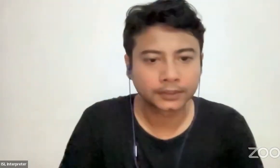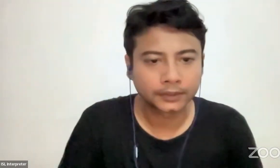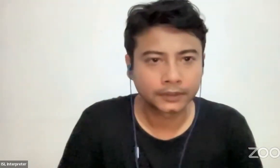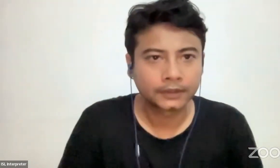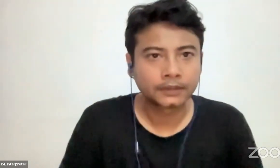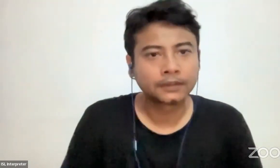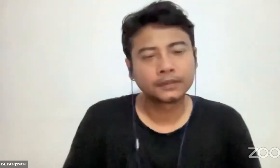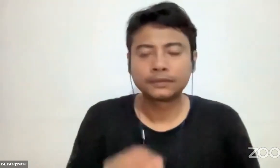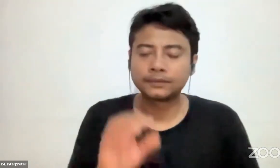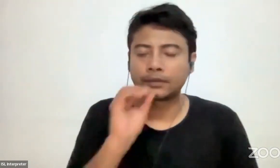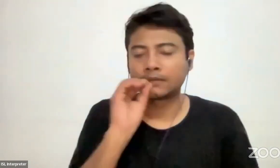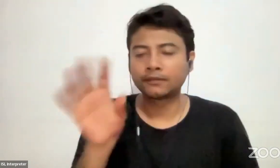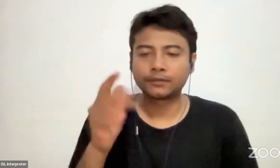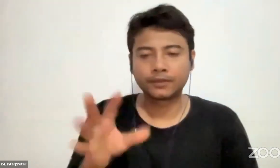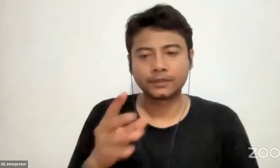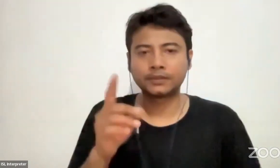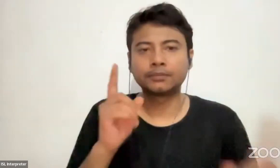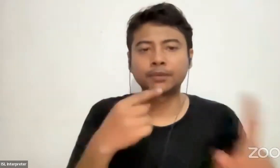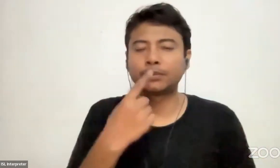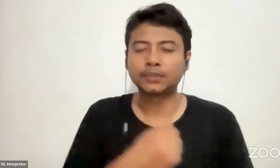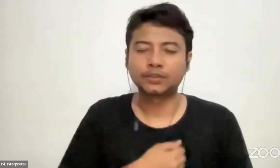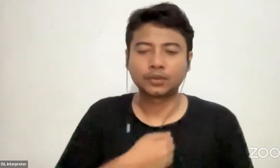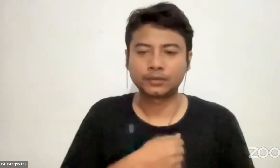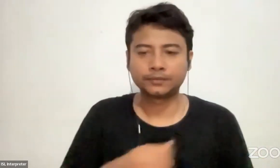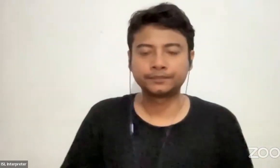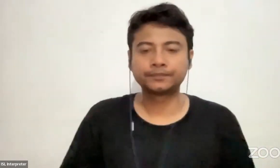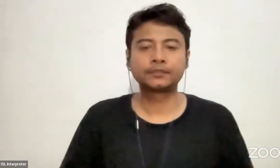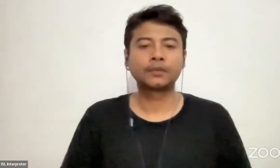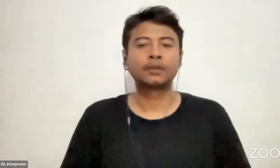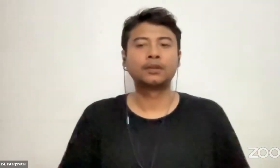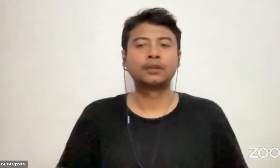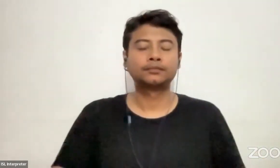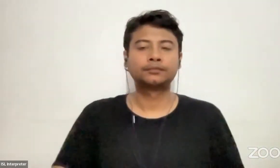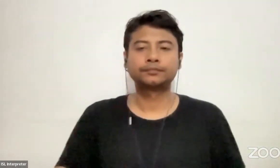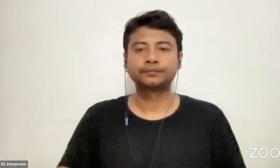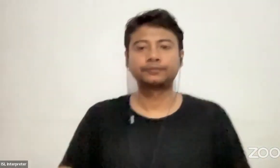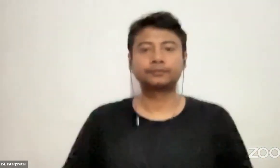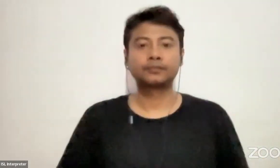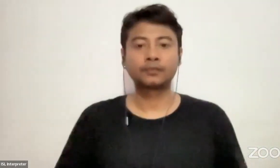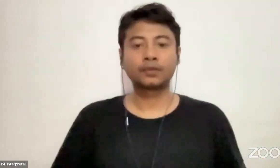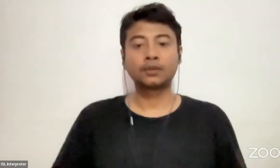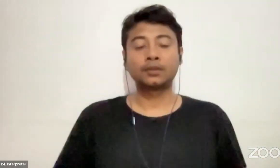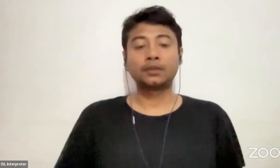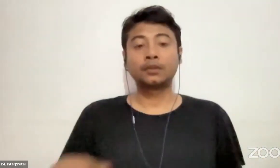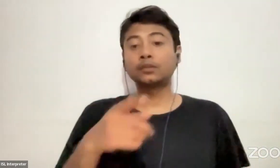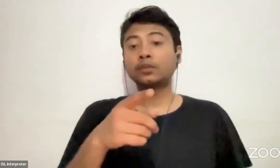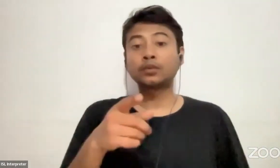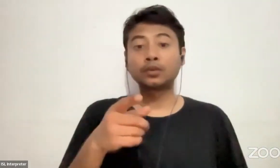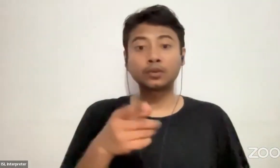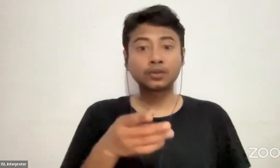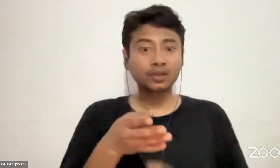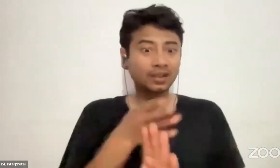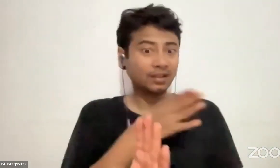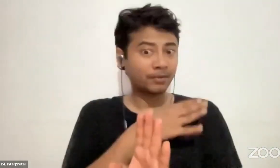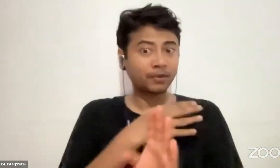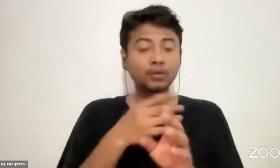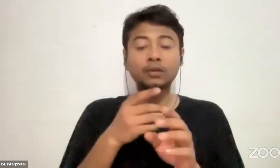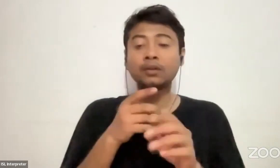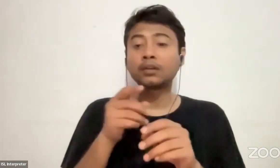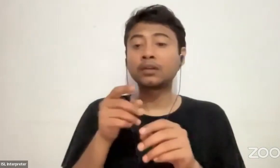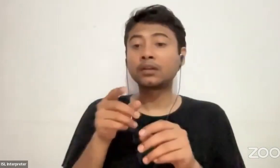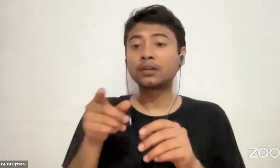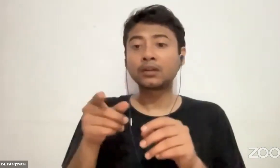जाता है। तो अभी हम पढ़ रहे हैं 20, अभी जो मैंने डिस्कस किया वो 20 किया, जिसमें भगवान बता रहे हैं कि देवी देवताओं के